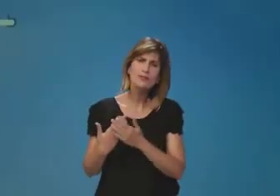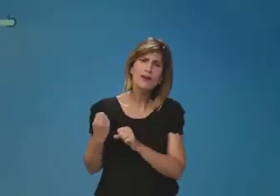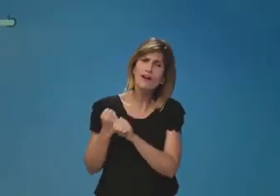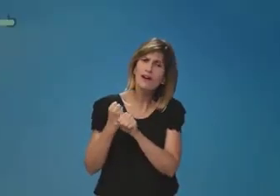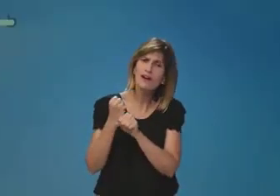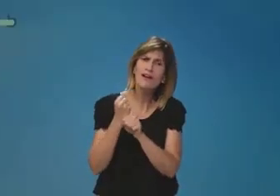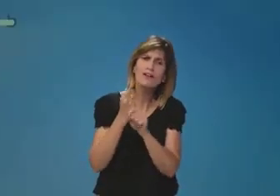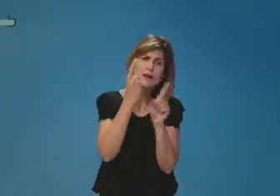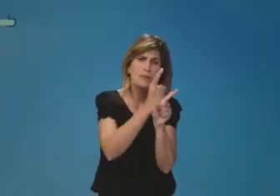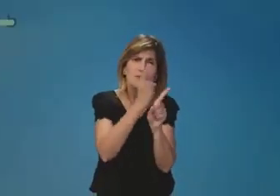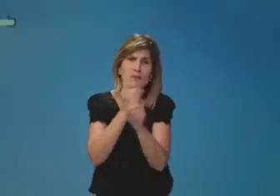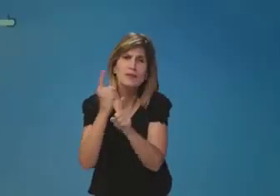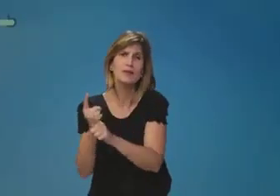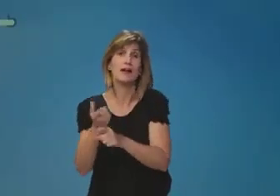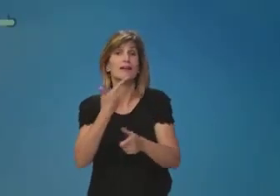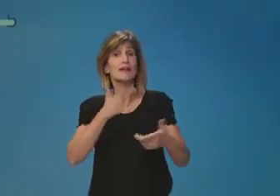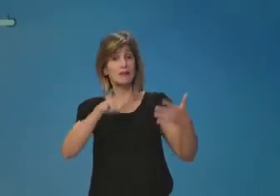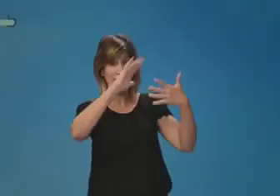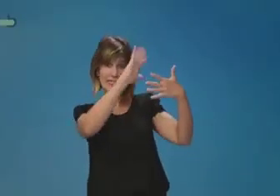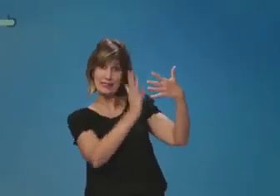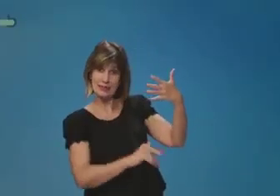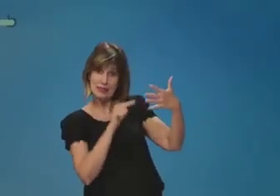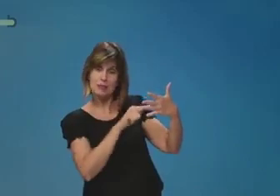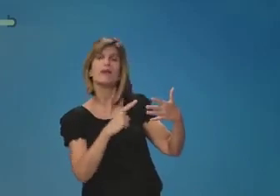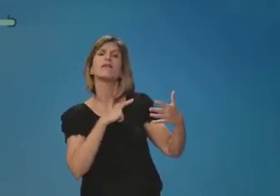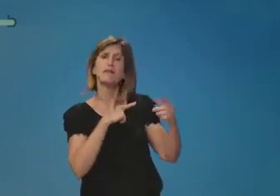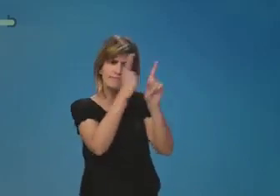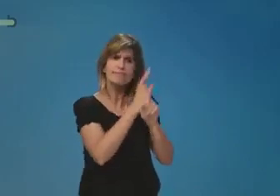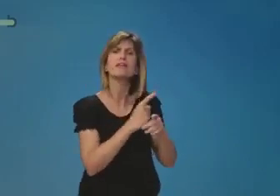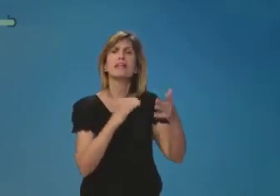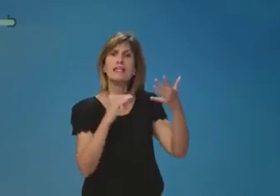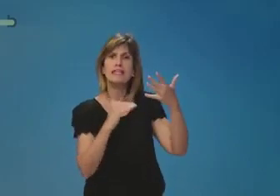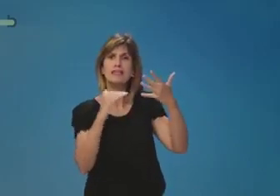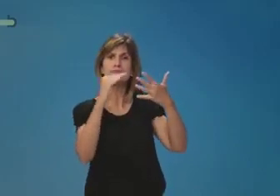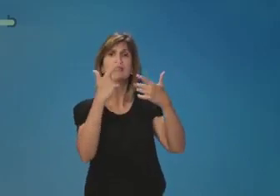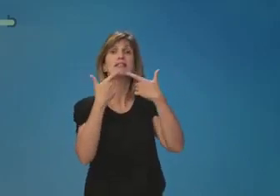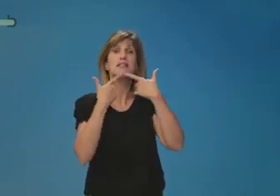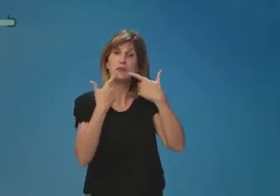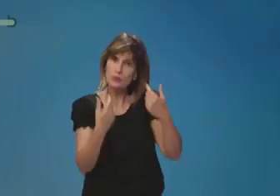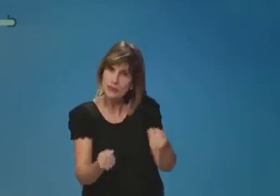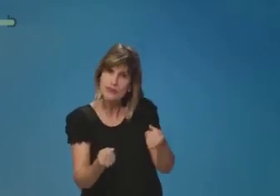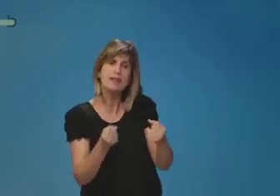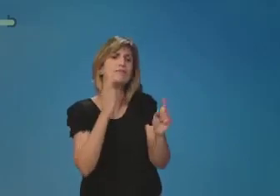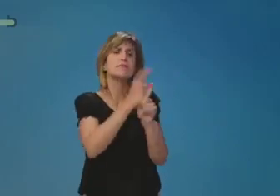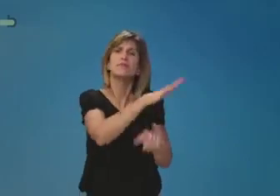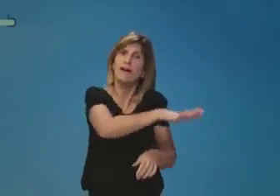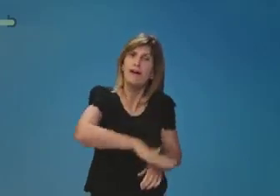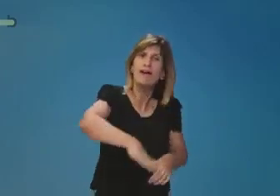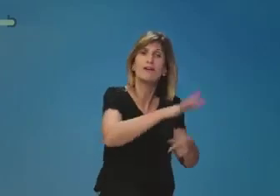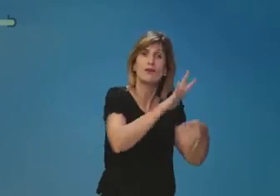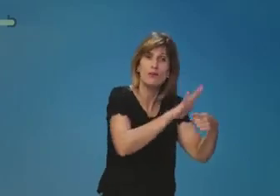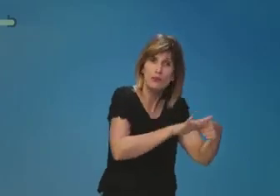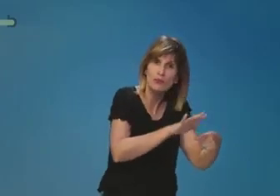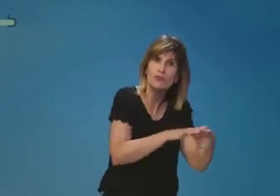ao longo dos anos encontraram na Libras diferentes níveis linguísticos, das seguintes áreas: fonologia,